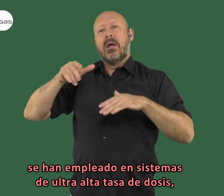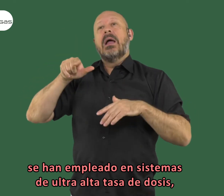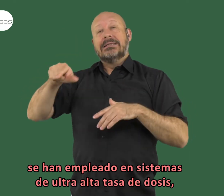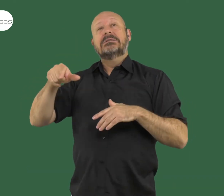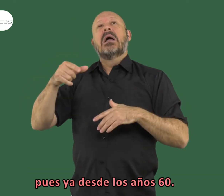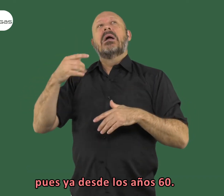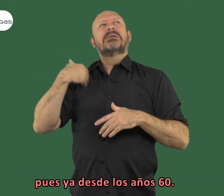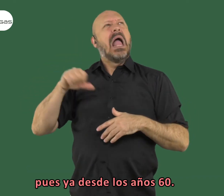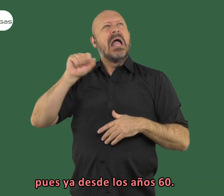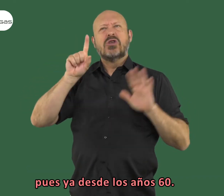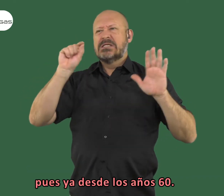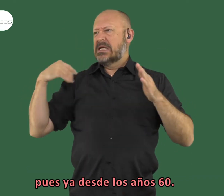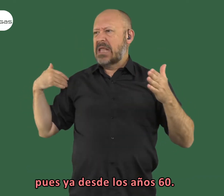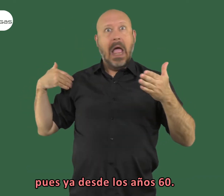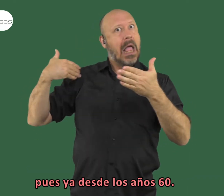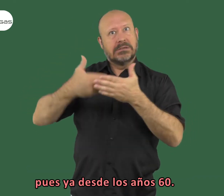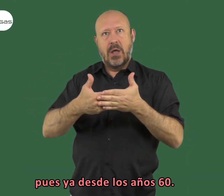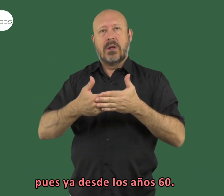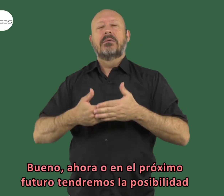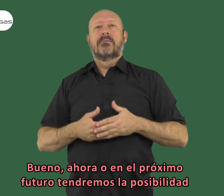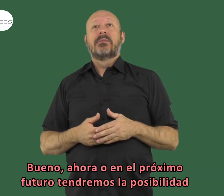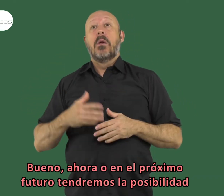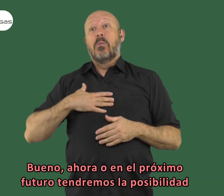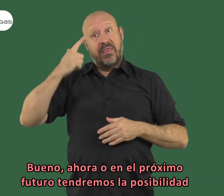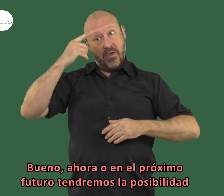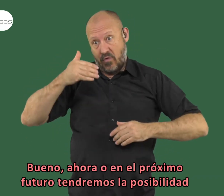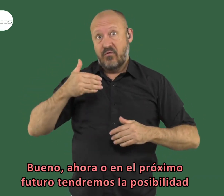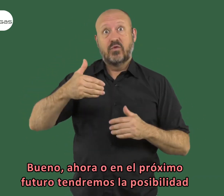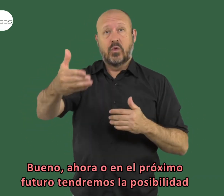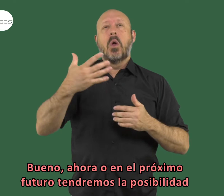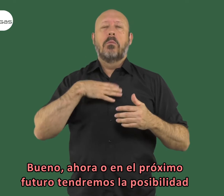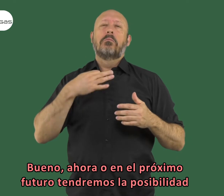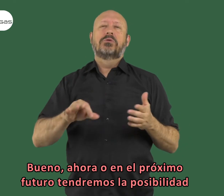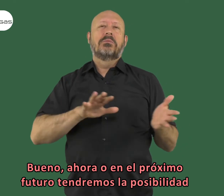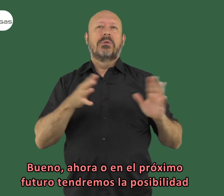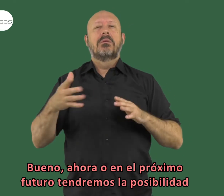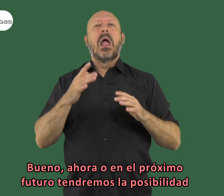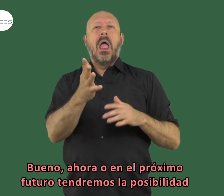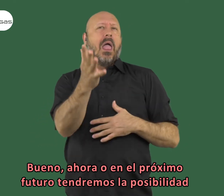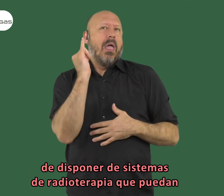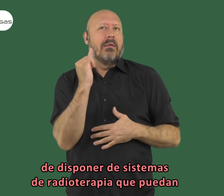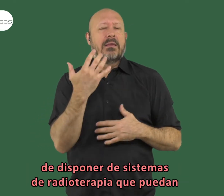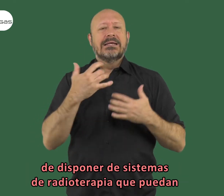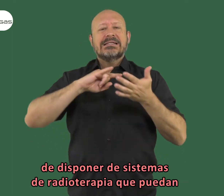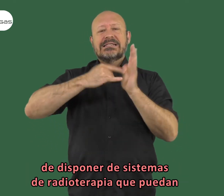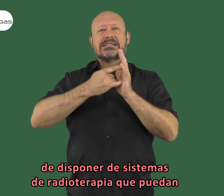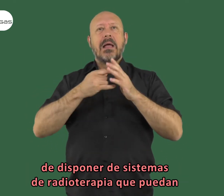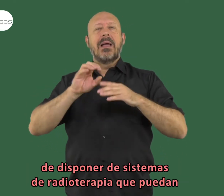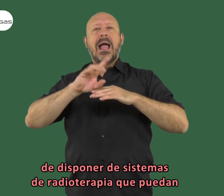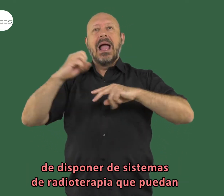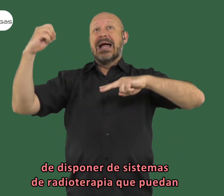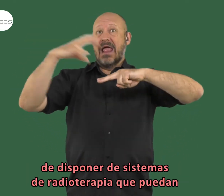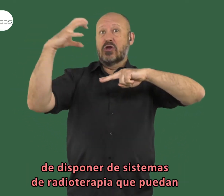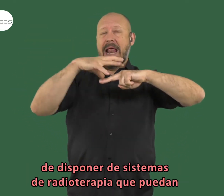tasa de dosis pues ya desde los años 60. Ahora o en el próximo futuro pues tendremos la posibilidad de disponer